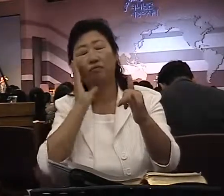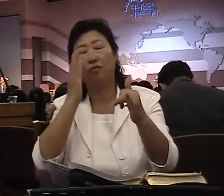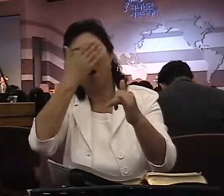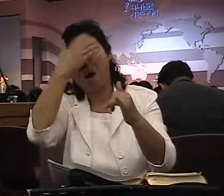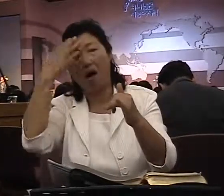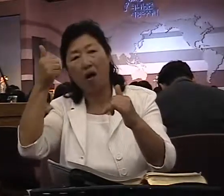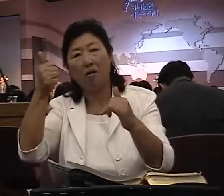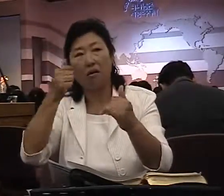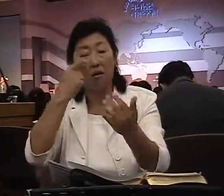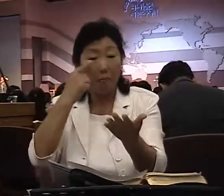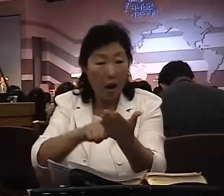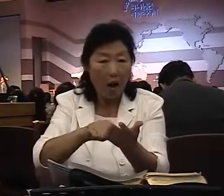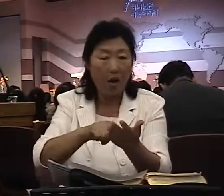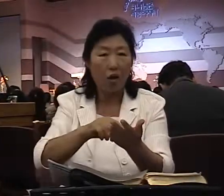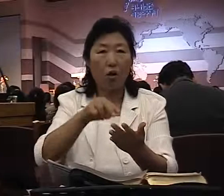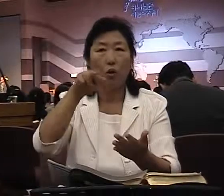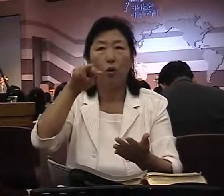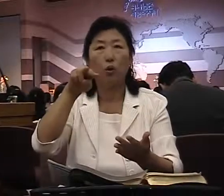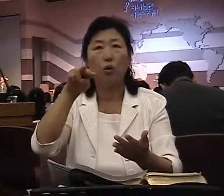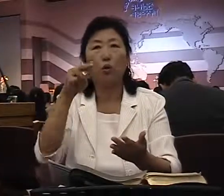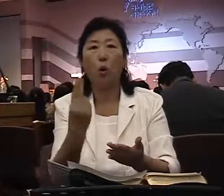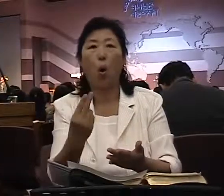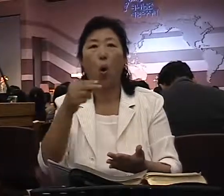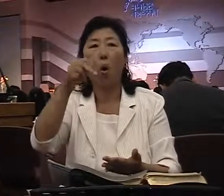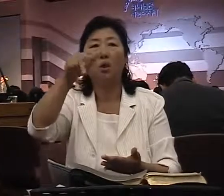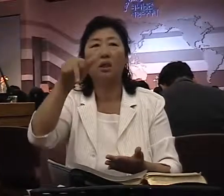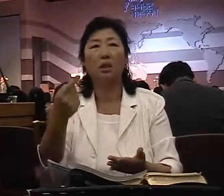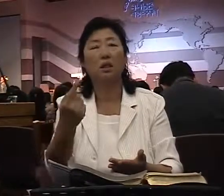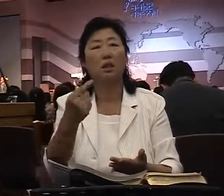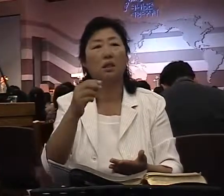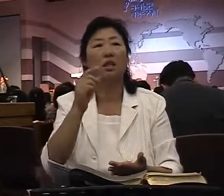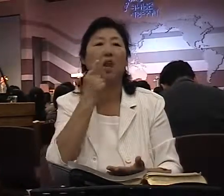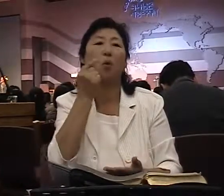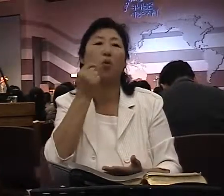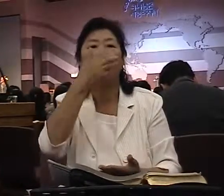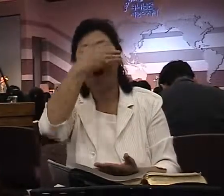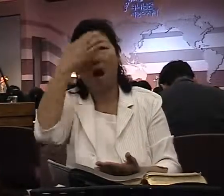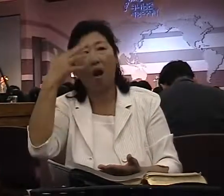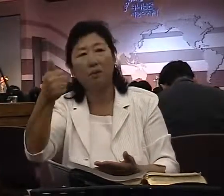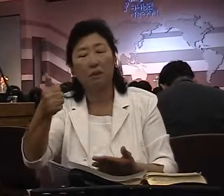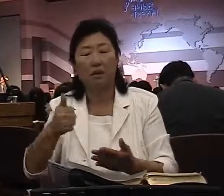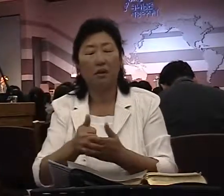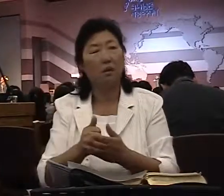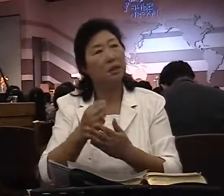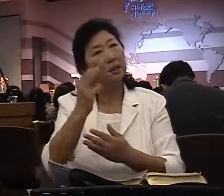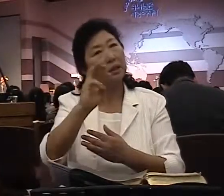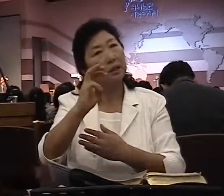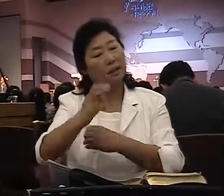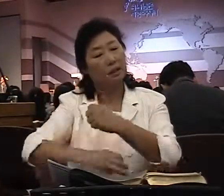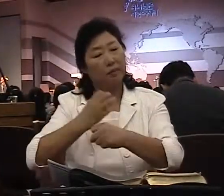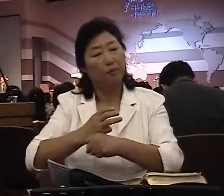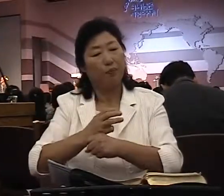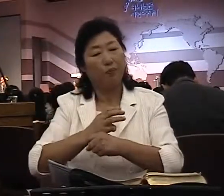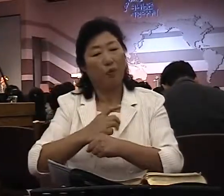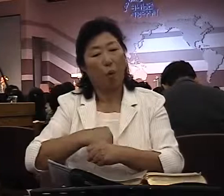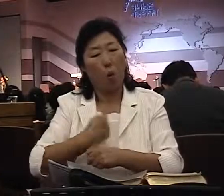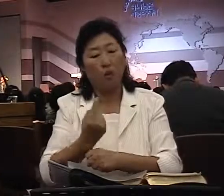잊어버려요. 쇼코이 요코이. 70년대에 이분이 발견됐는데 30여 년 동안 산에서 혼자 살았어요.